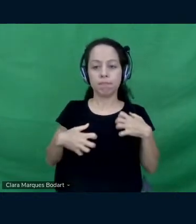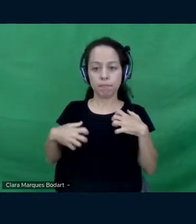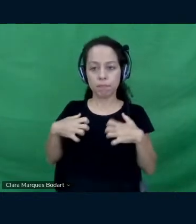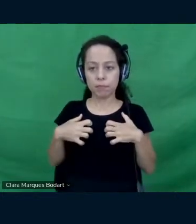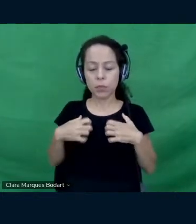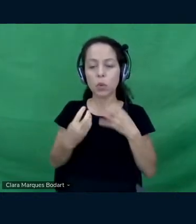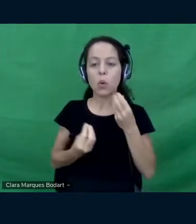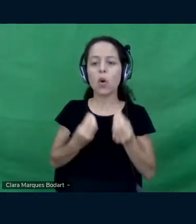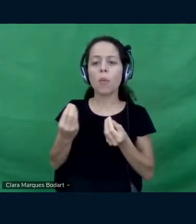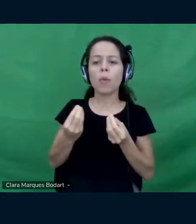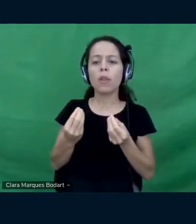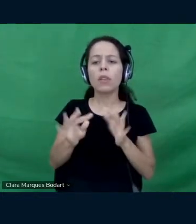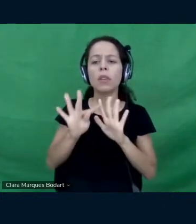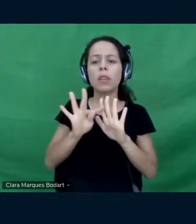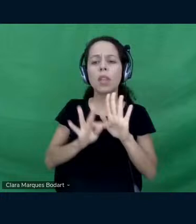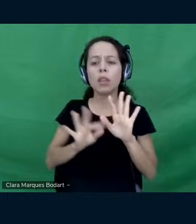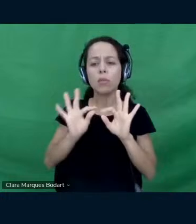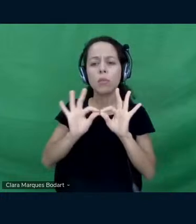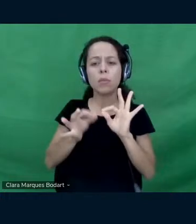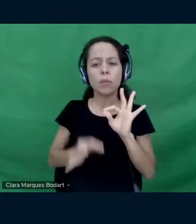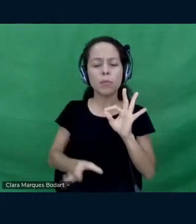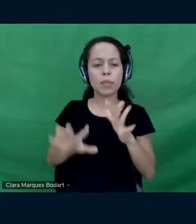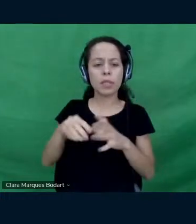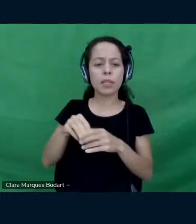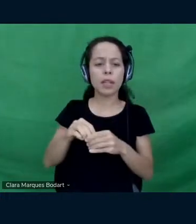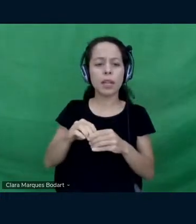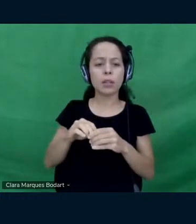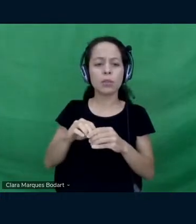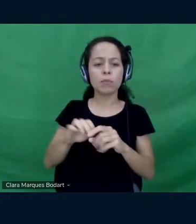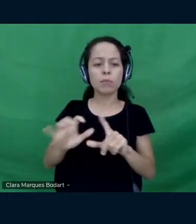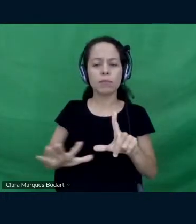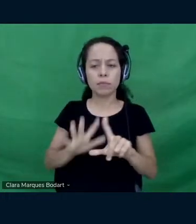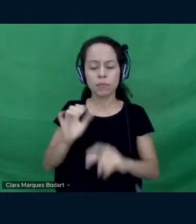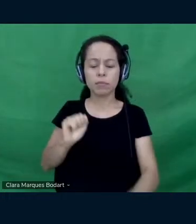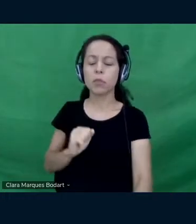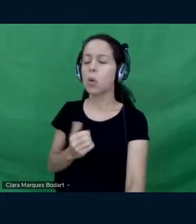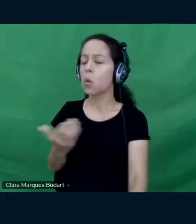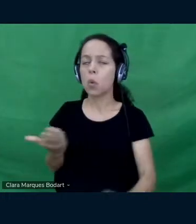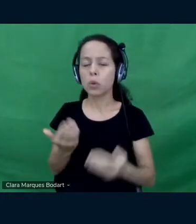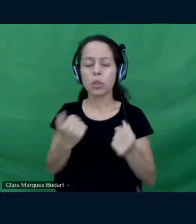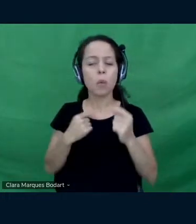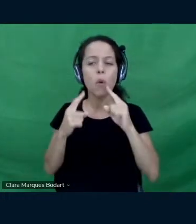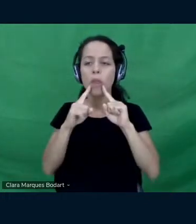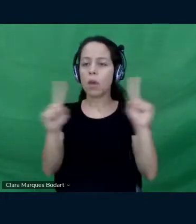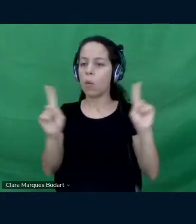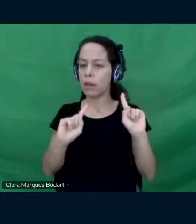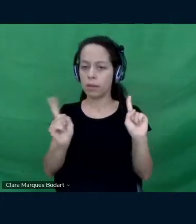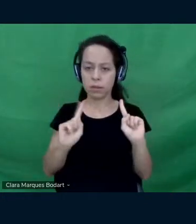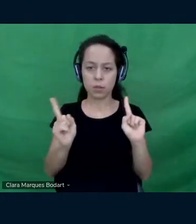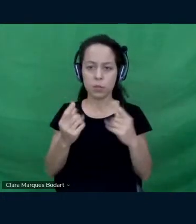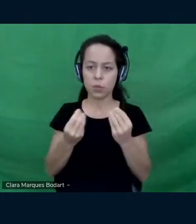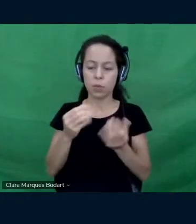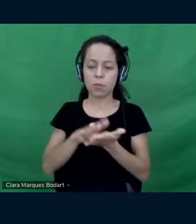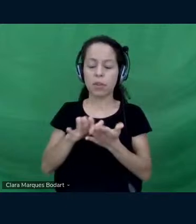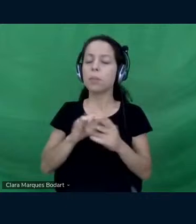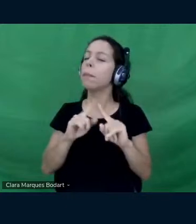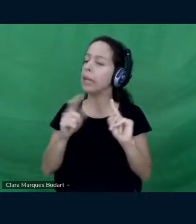texto denso nessa telinha? Hoje eu não reclamo mais para trazer impresso, mas eu